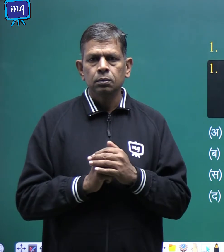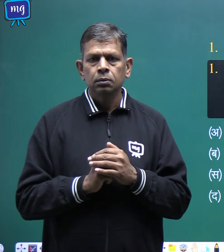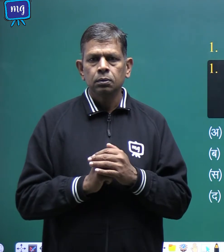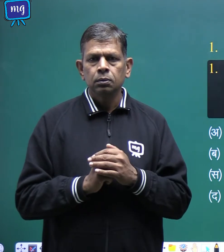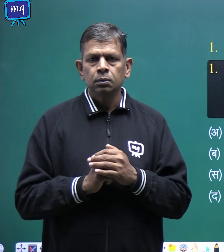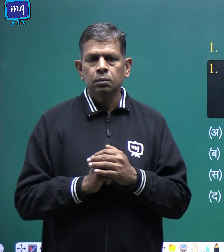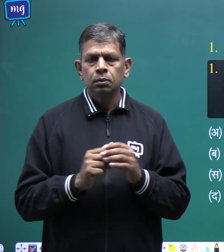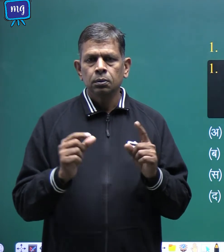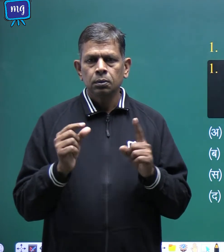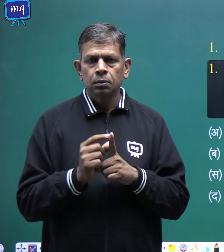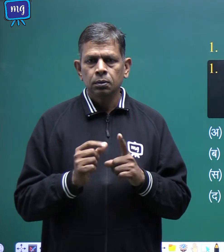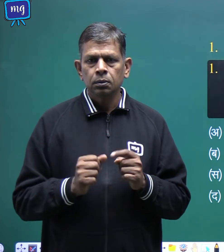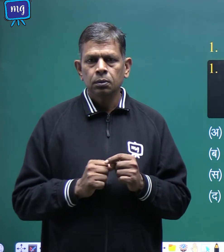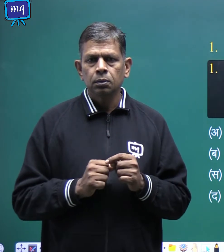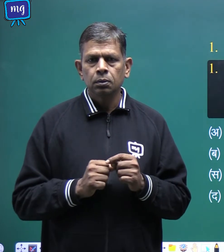फॉस्फोरस,